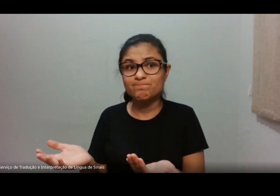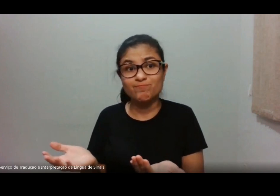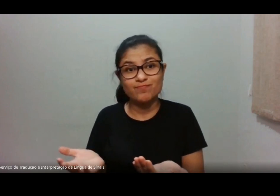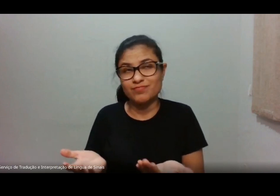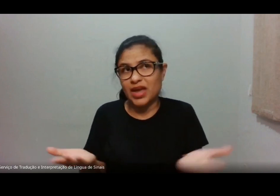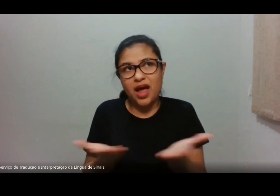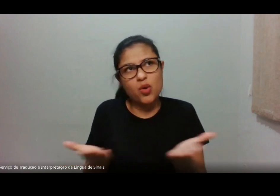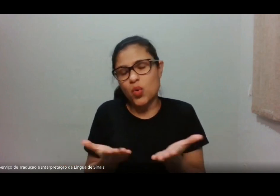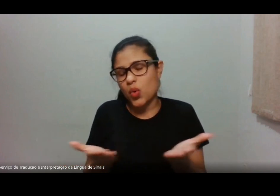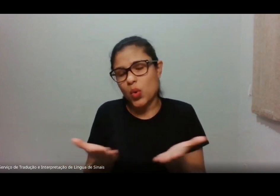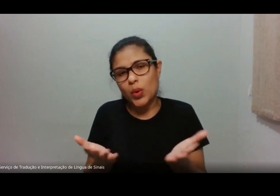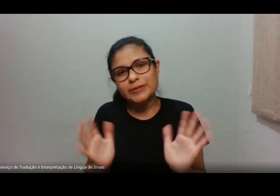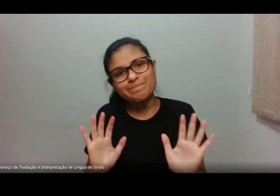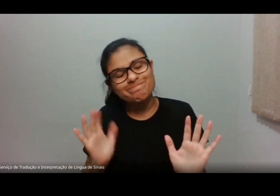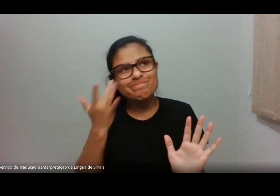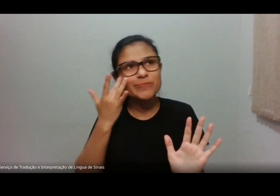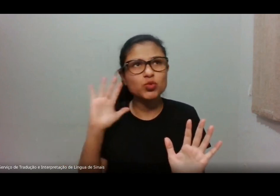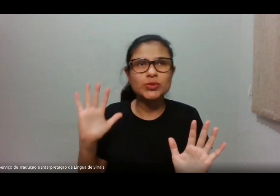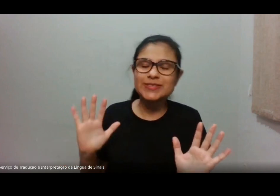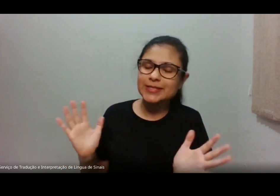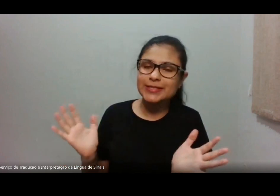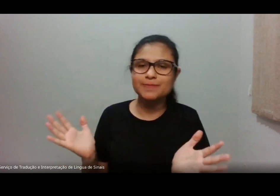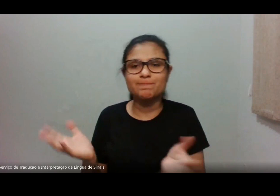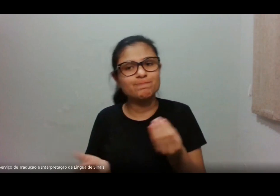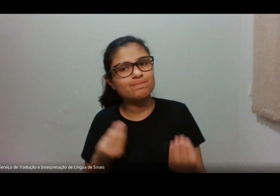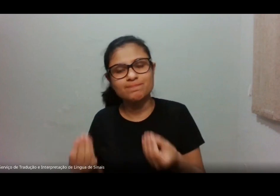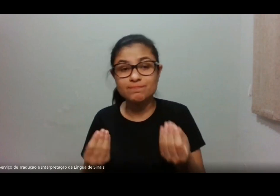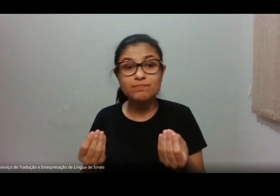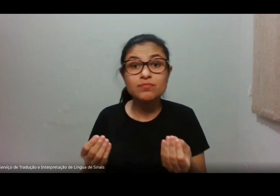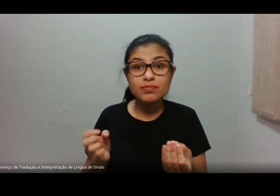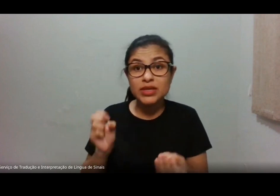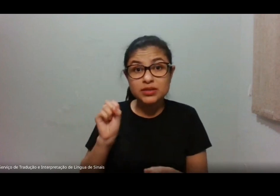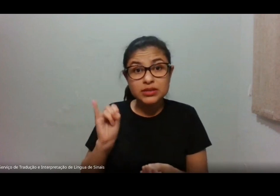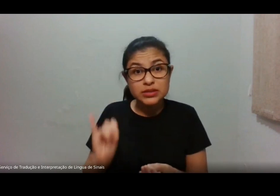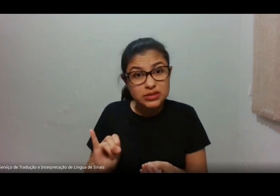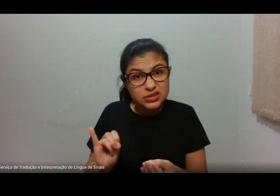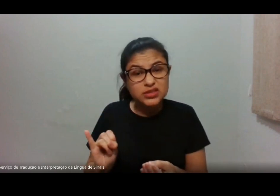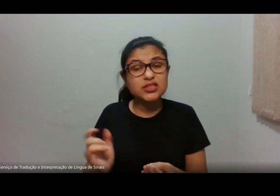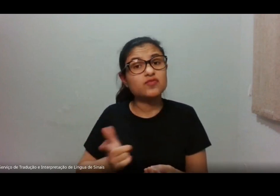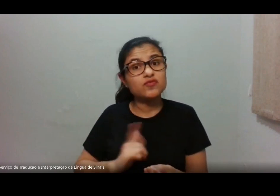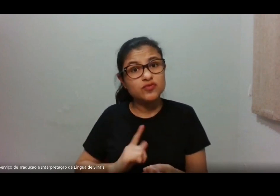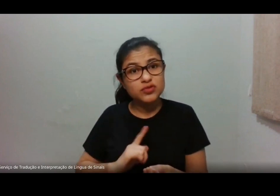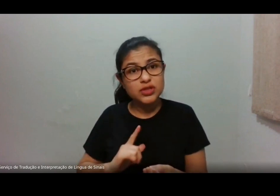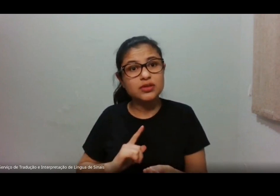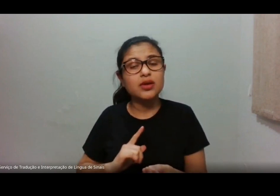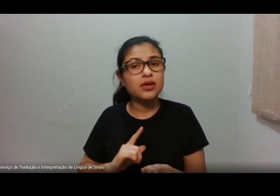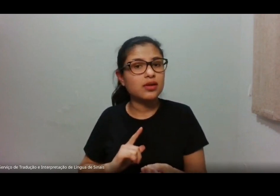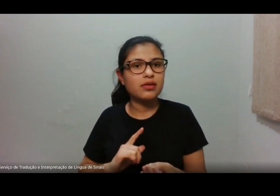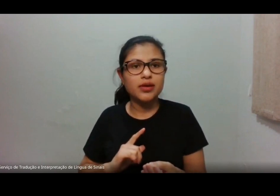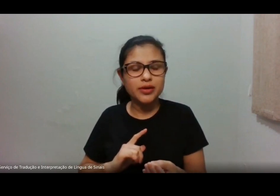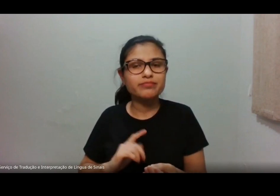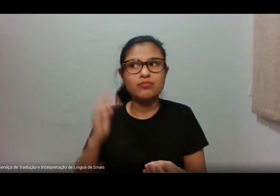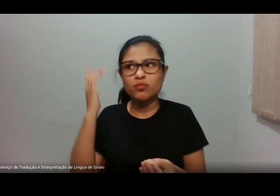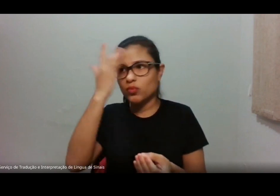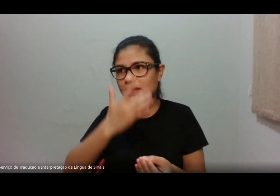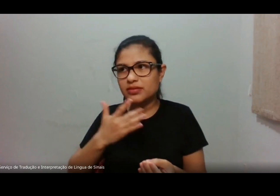gente não sabe. Principalmente agora, realmente, não sei de nada. Mas se houvesse realmente essa abertura que